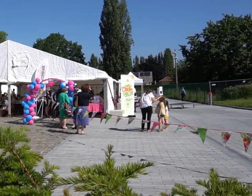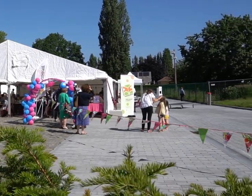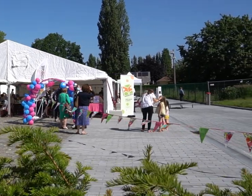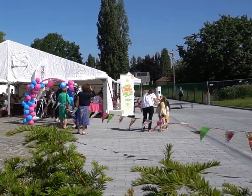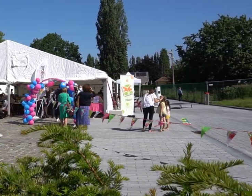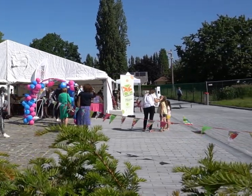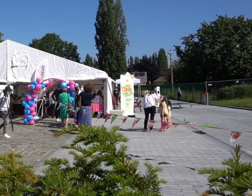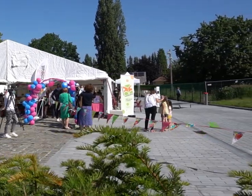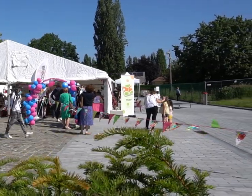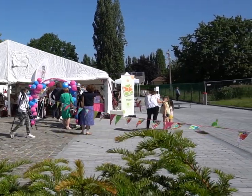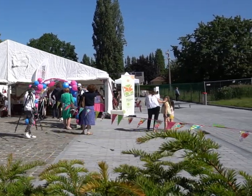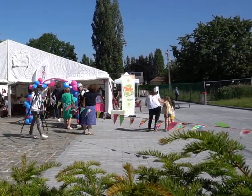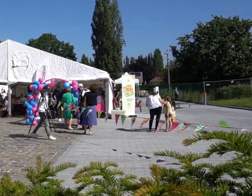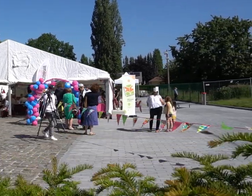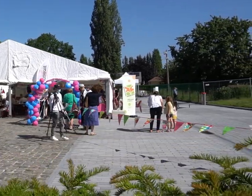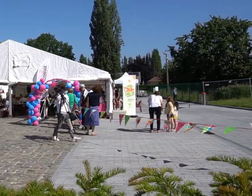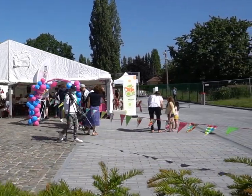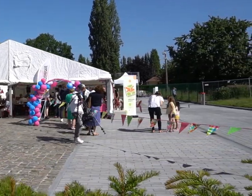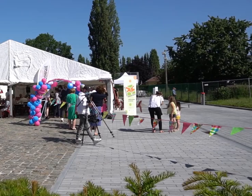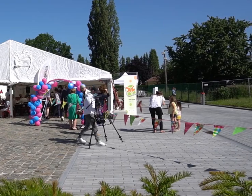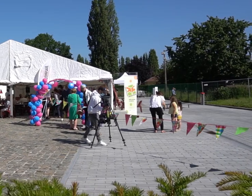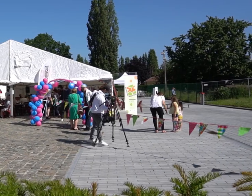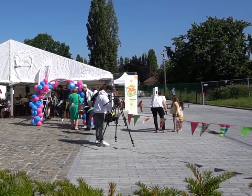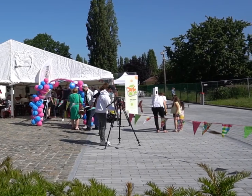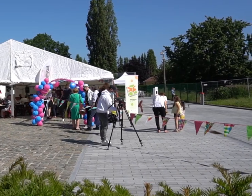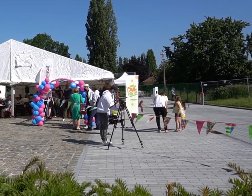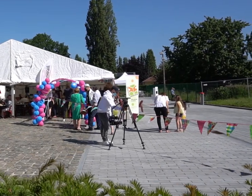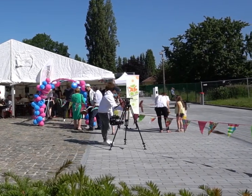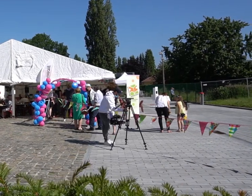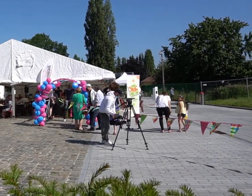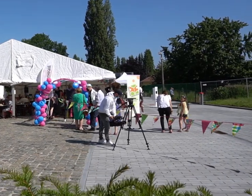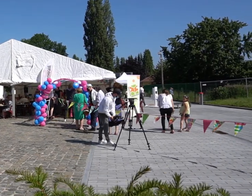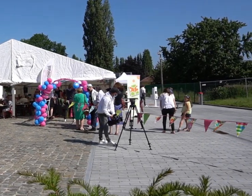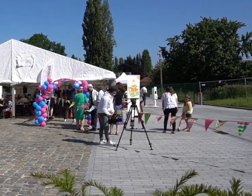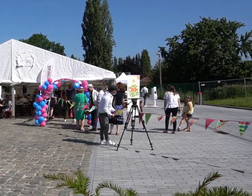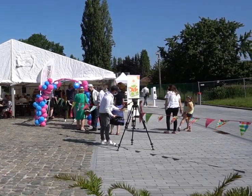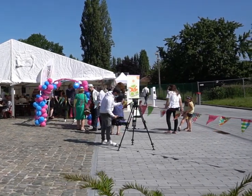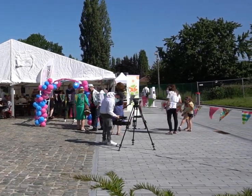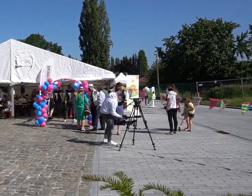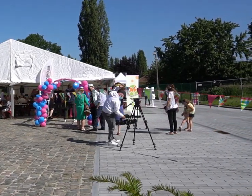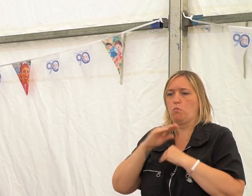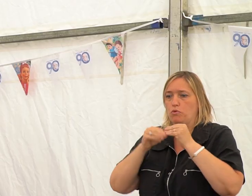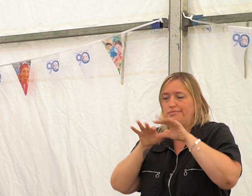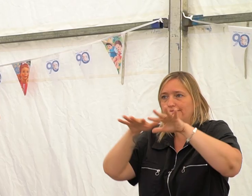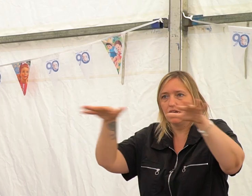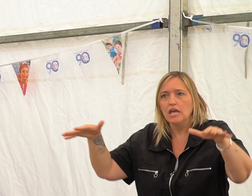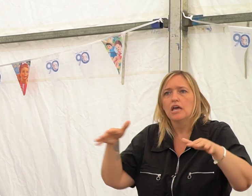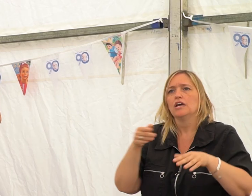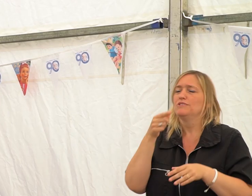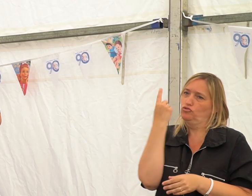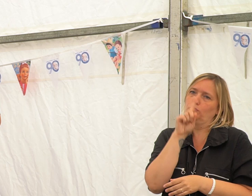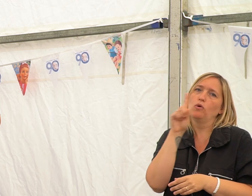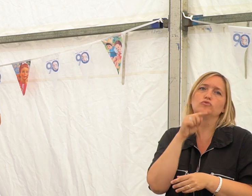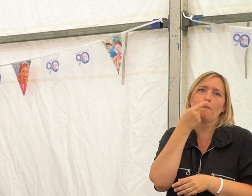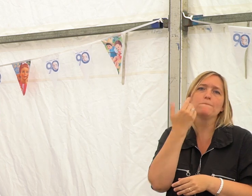tous les Moucronois. Je pense que évidemment on aime Marcel Marlier et on aime l'œuvre de Martine à travers le monde, mais je pense que les Moucronois sont fiers.